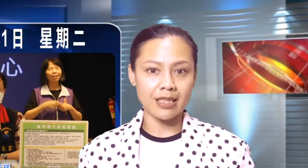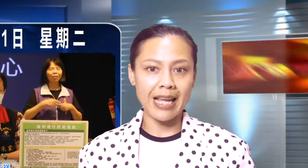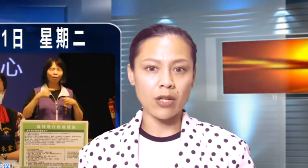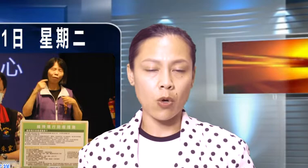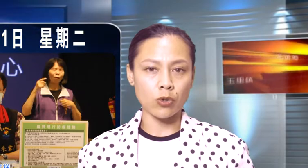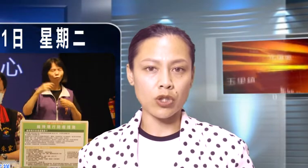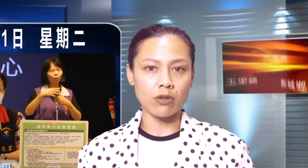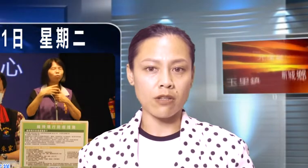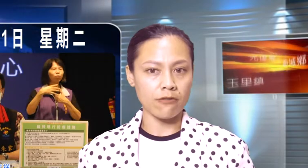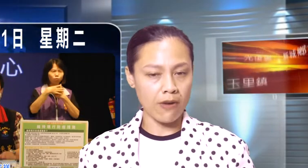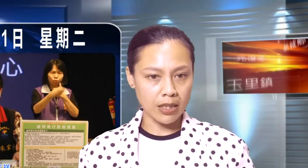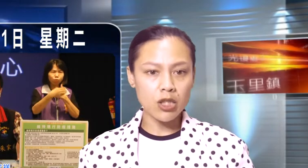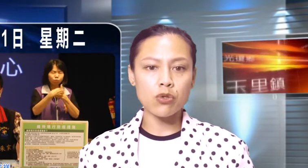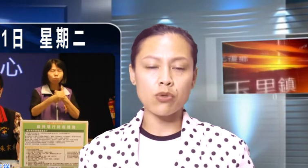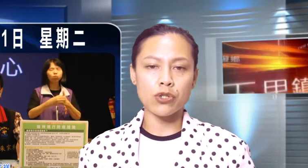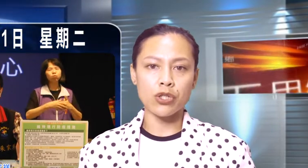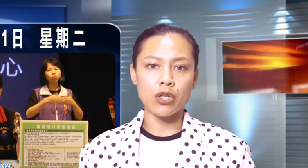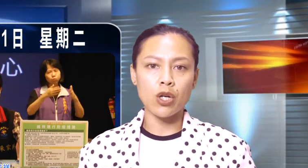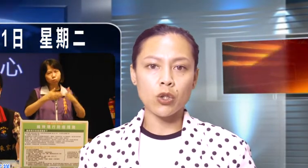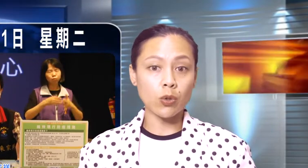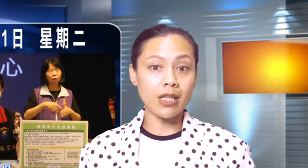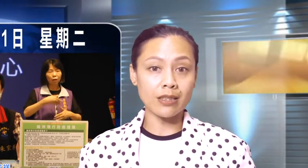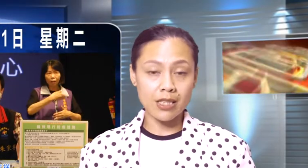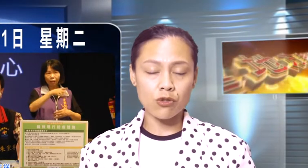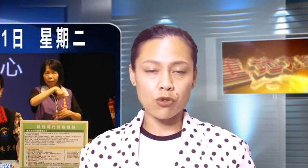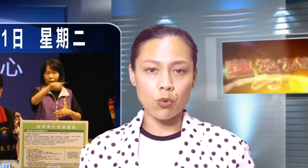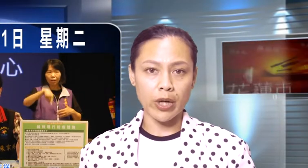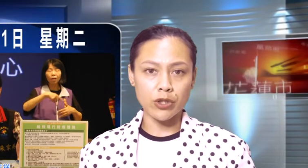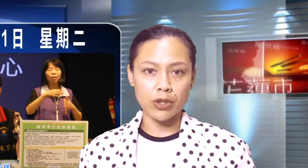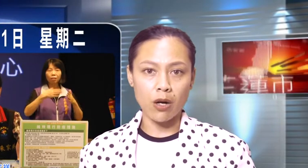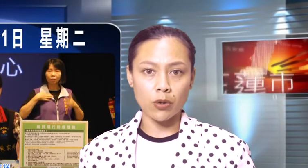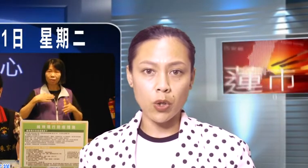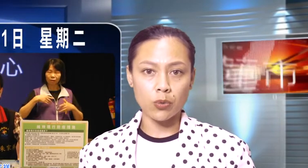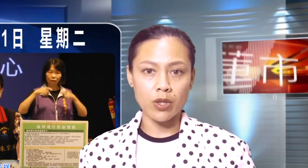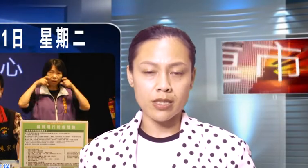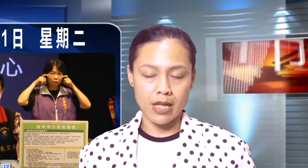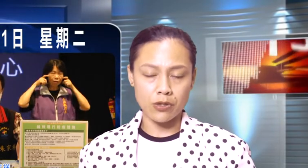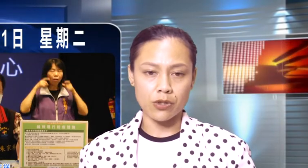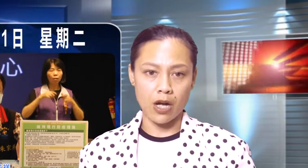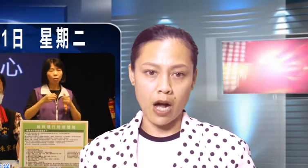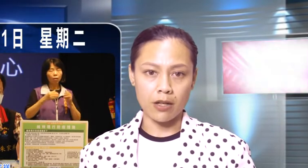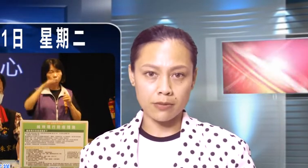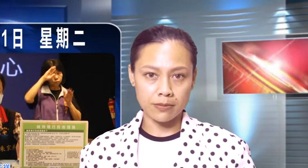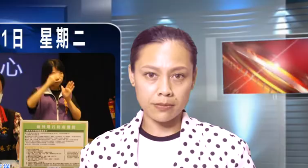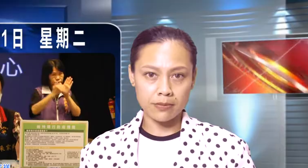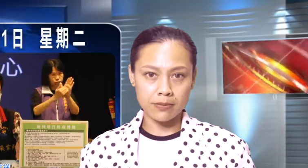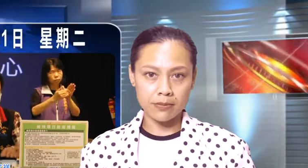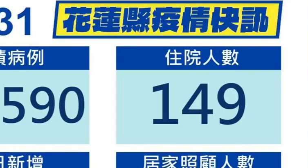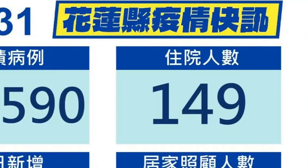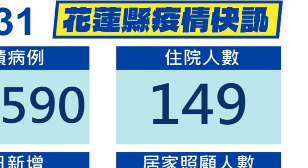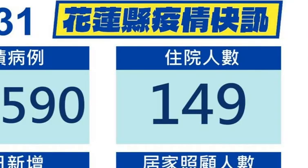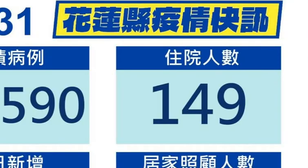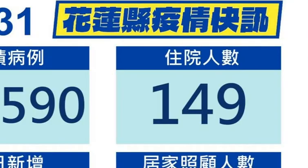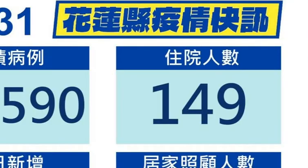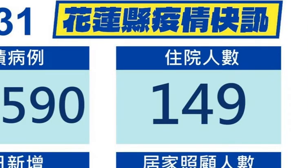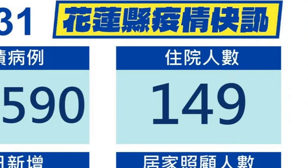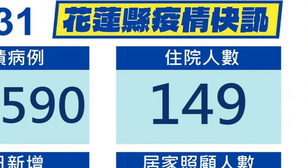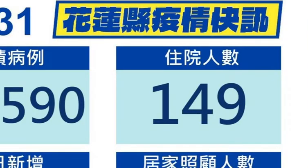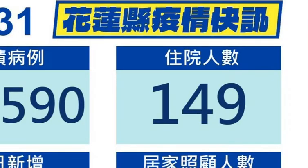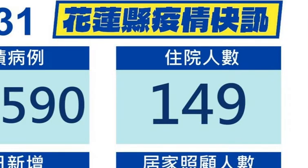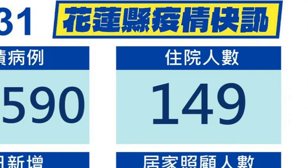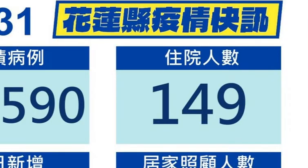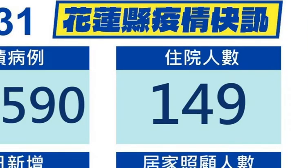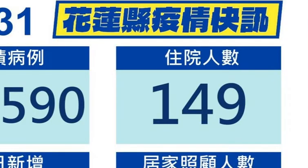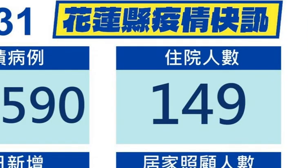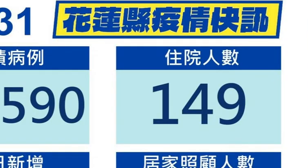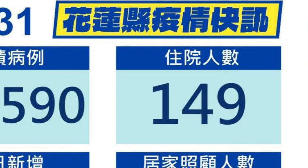现行戴口罩等防疫措施都将继续维持到6月30号。 花莲县31日新